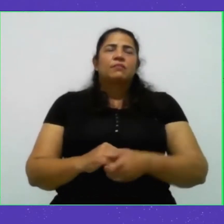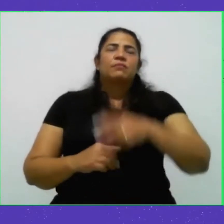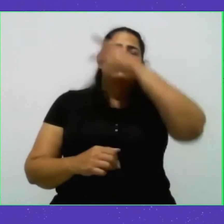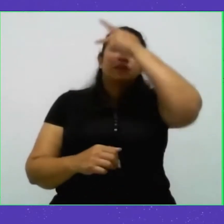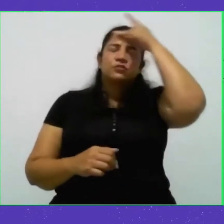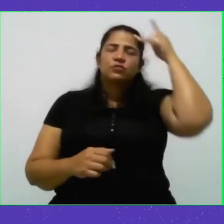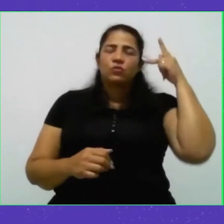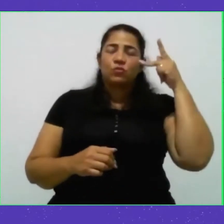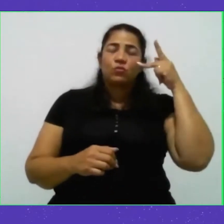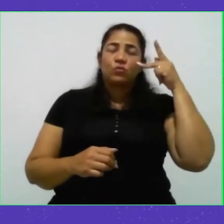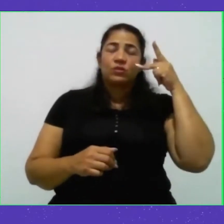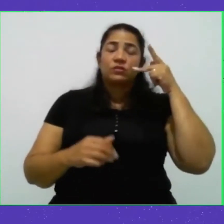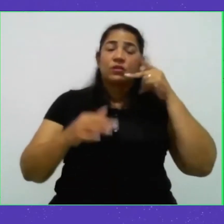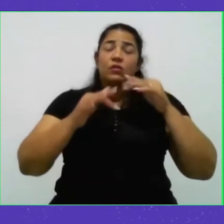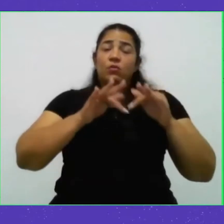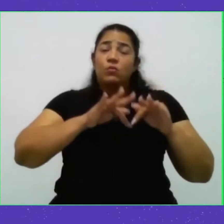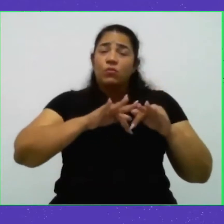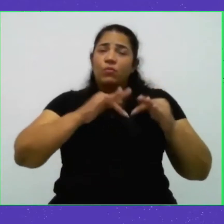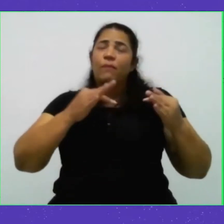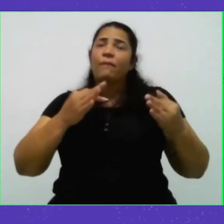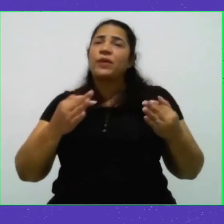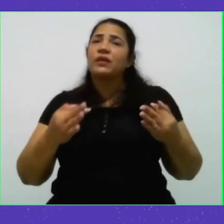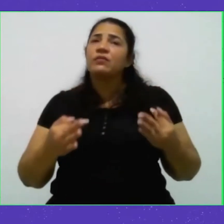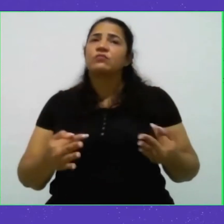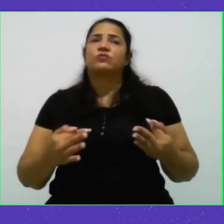no relacionamento com os outros, gentil.